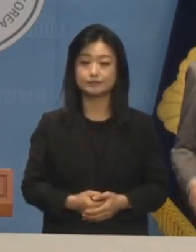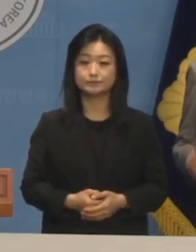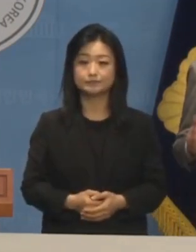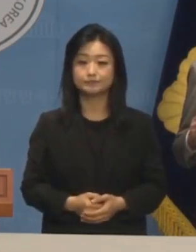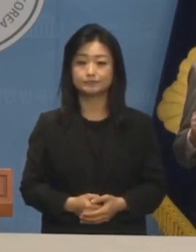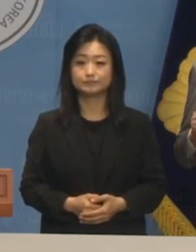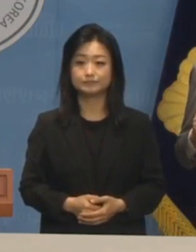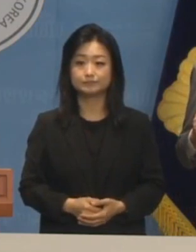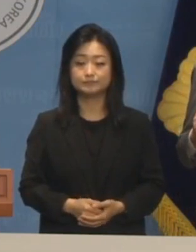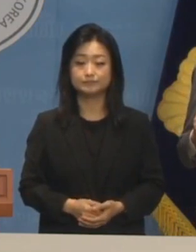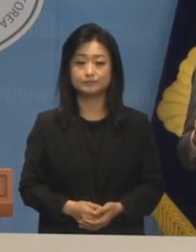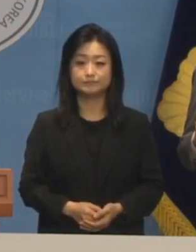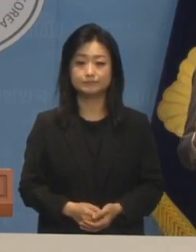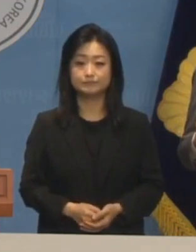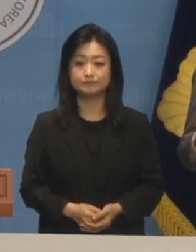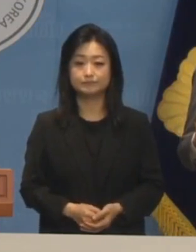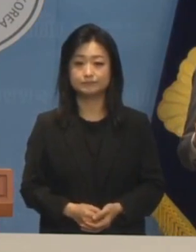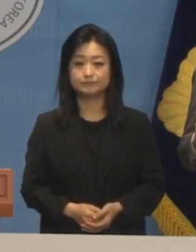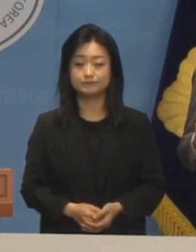아실 수 있을 것 같습니다.